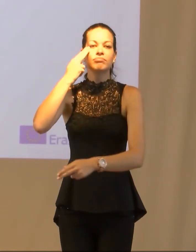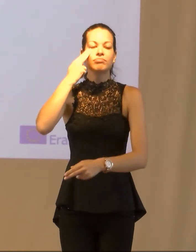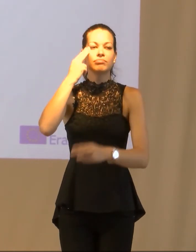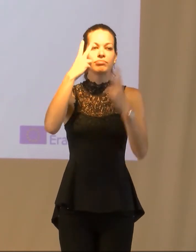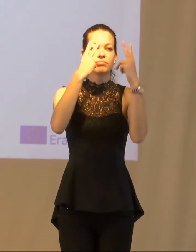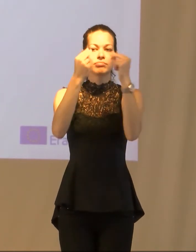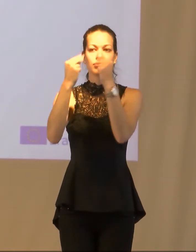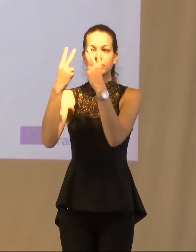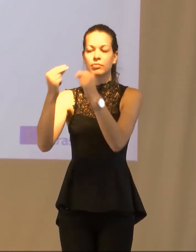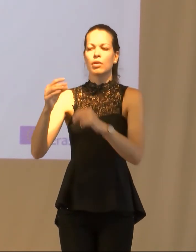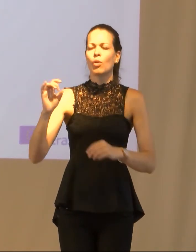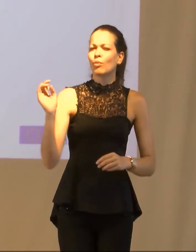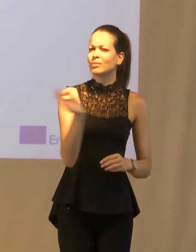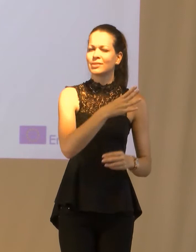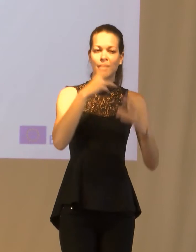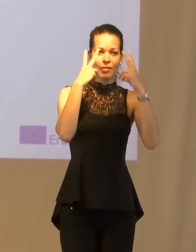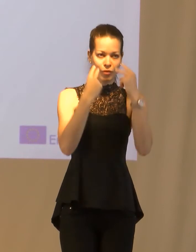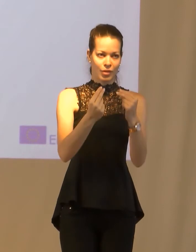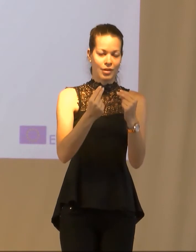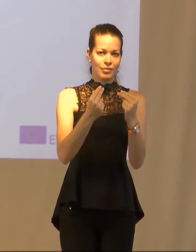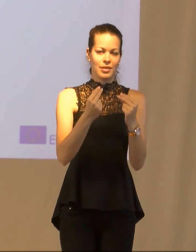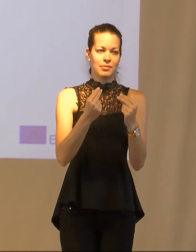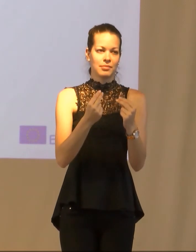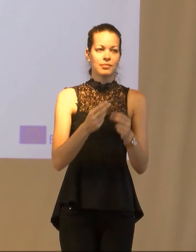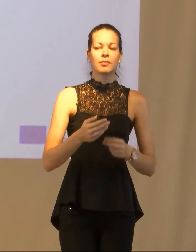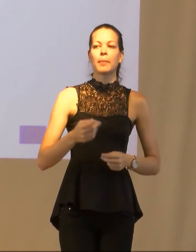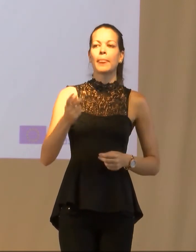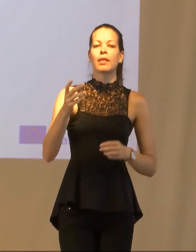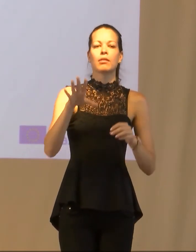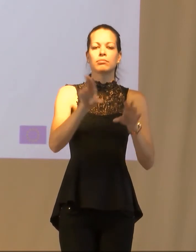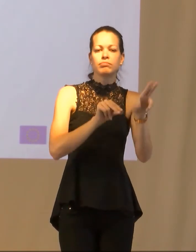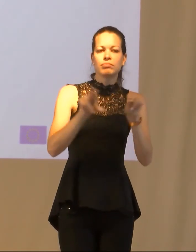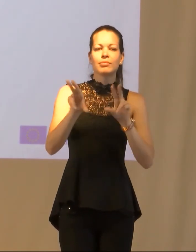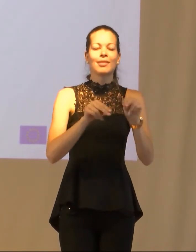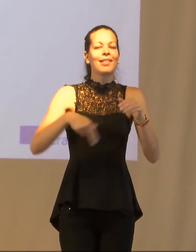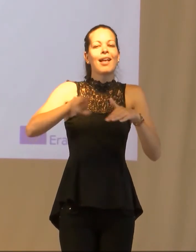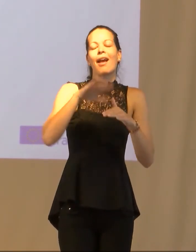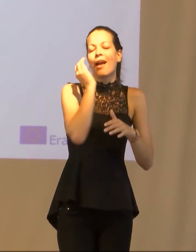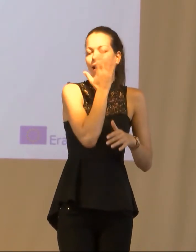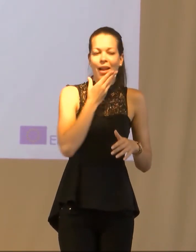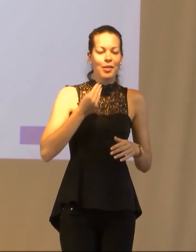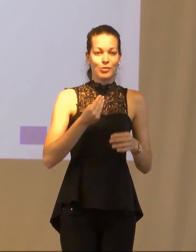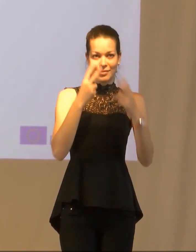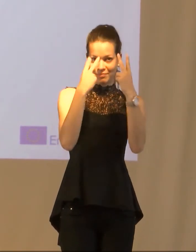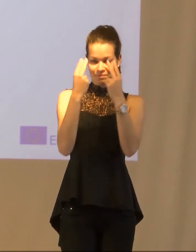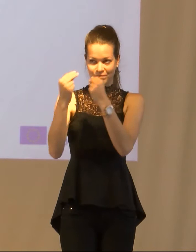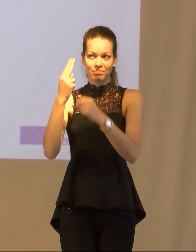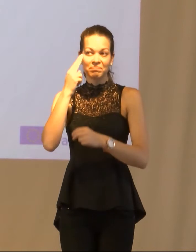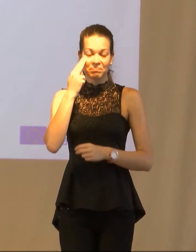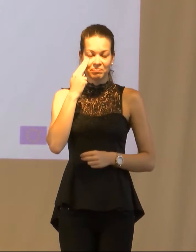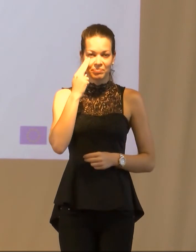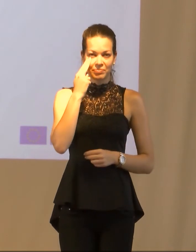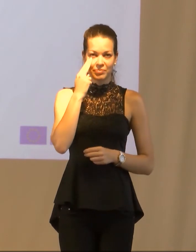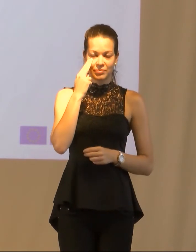si ogledate tudi vse fotografije, torej izborje tistih najlepših, najbolj primernih, da